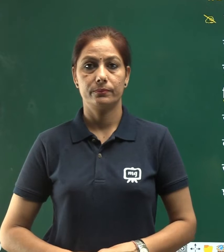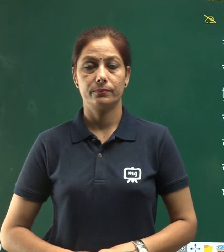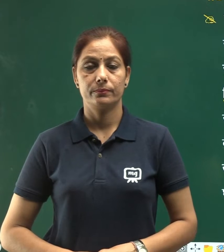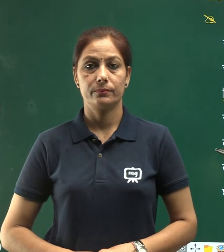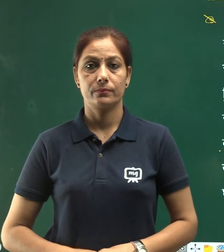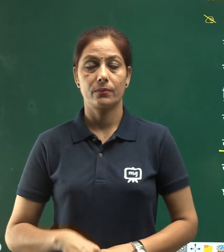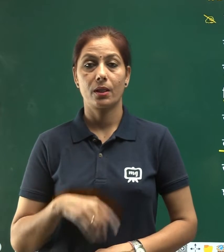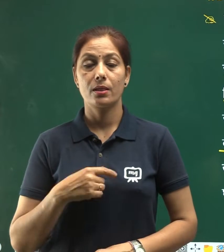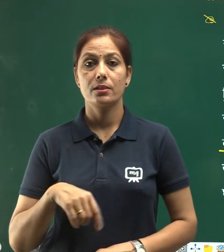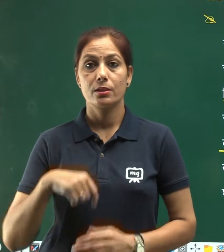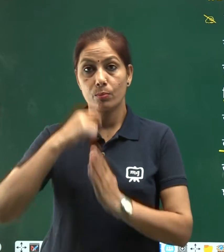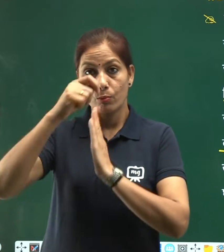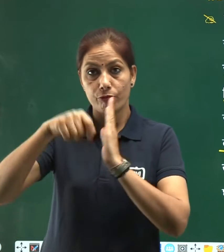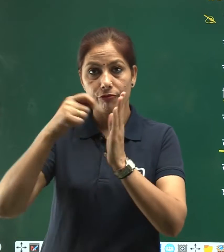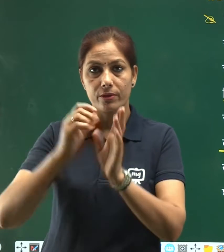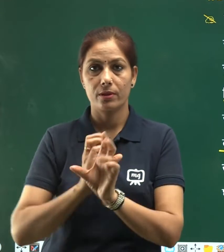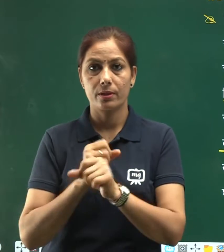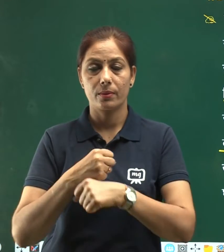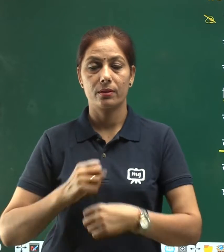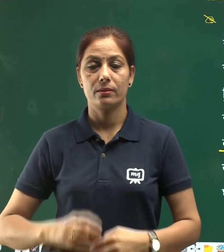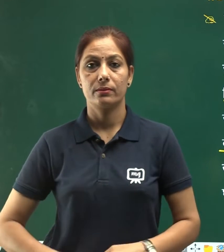इस फिल्म का निर्माण